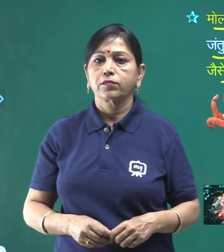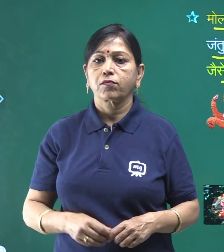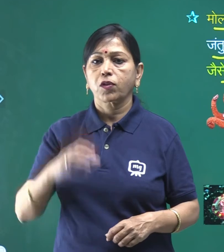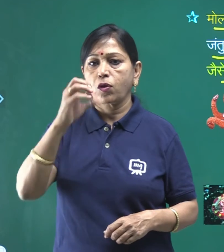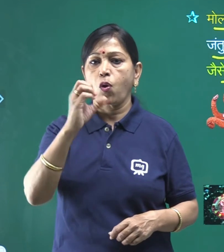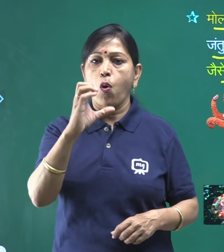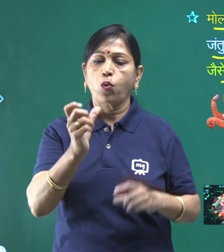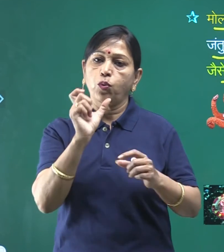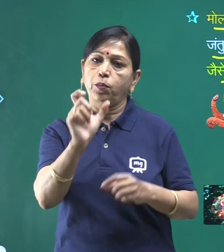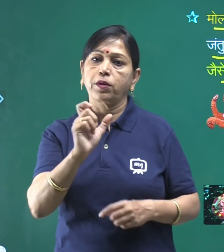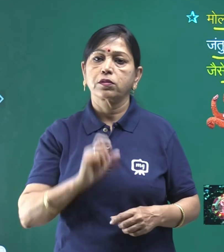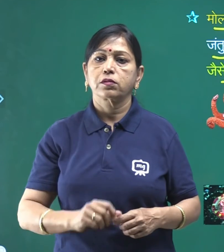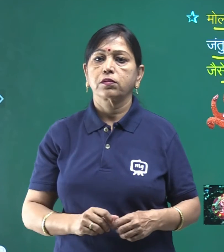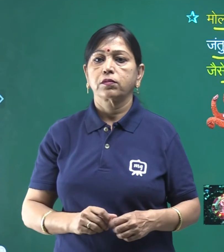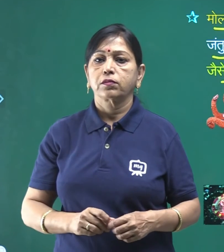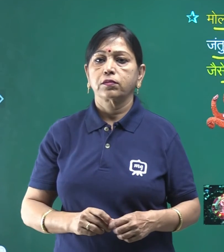ऑक्टोपस,